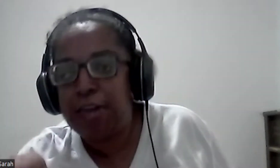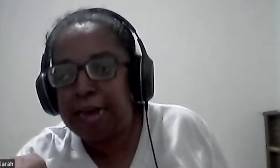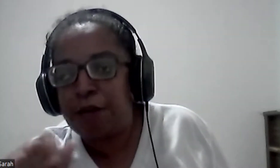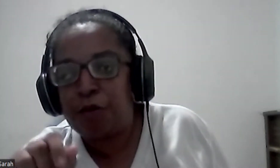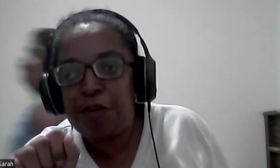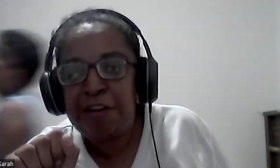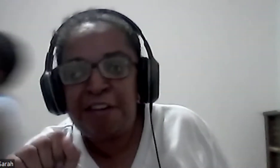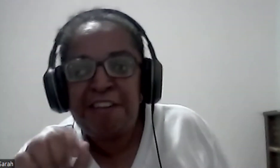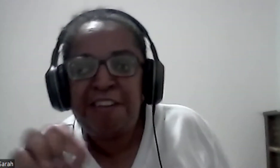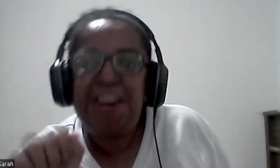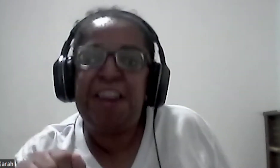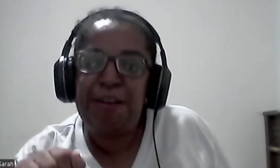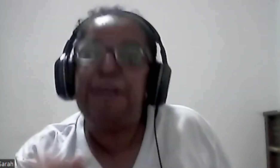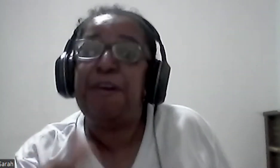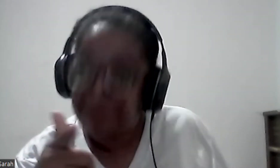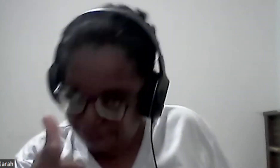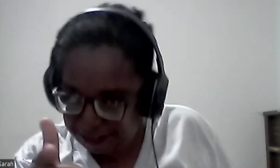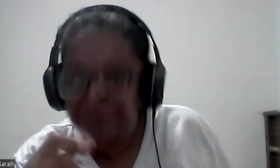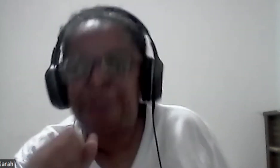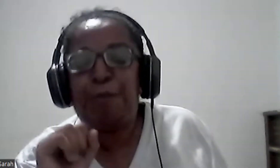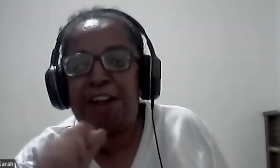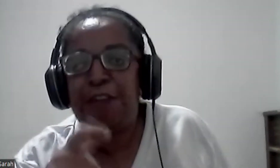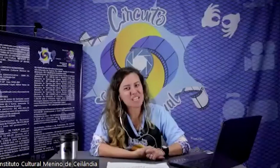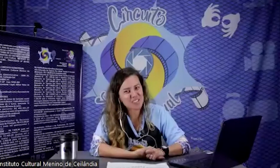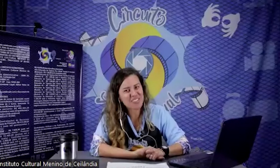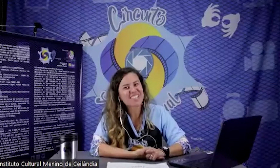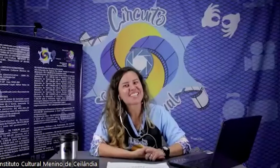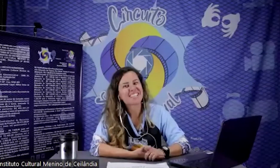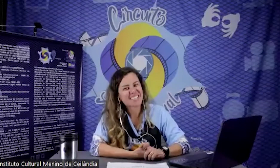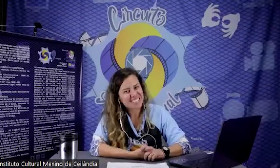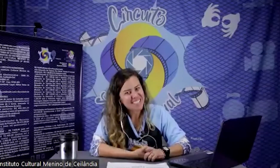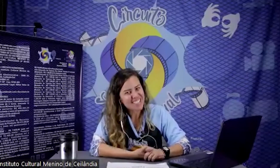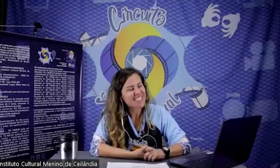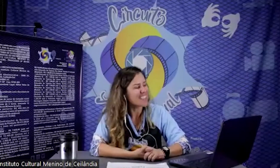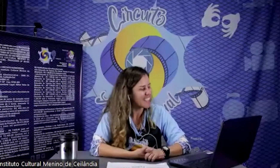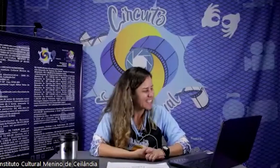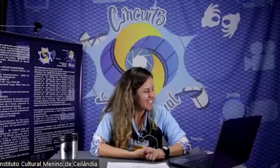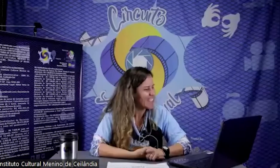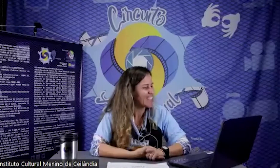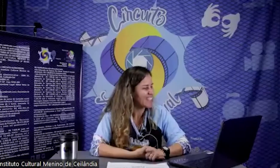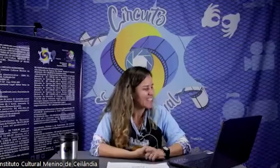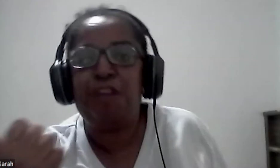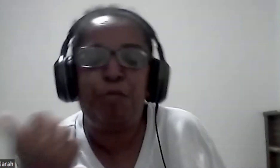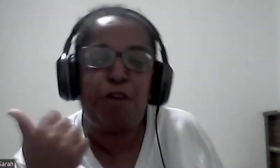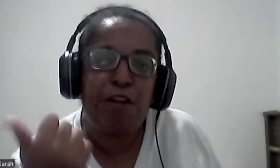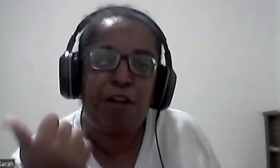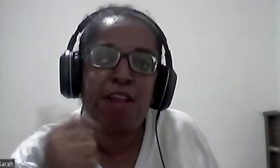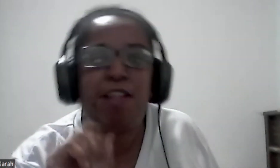Extraordinário. Entendeu? Eu sou tive um portadora, menino. Eu e o meu menino somos portadores dessa